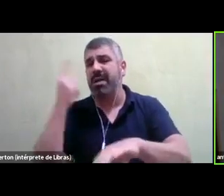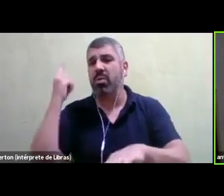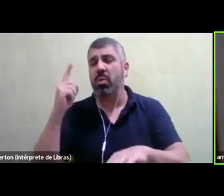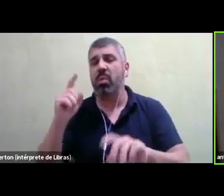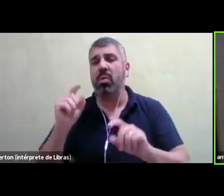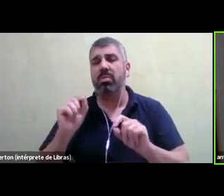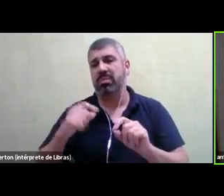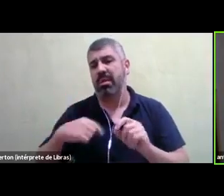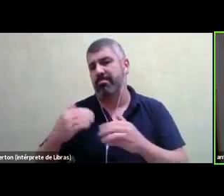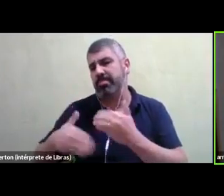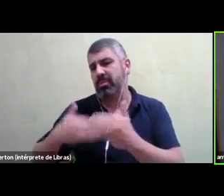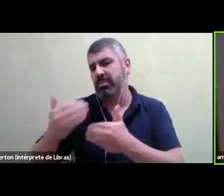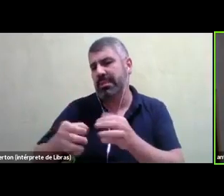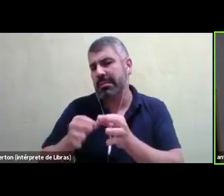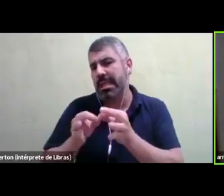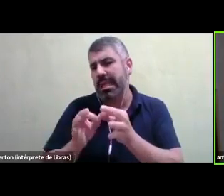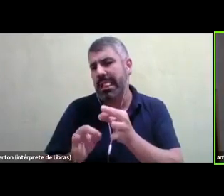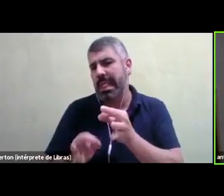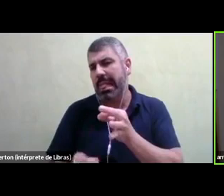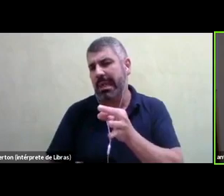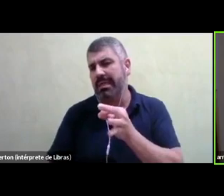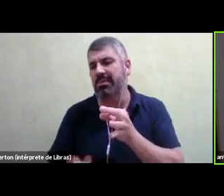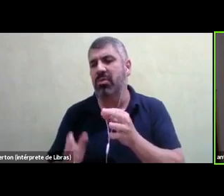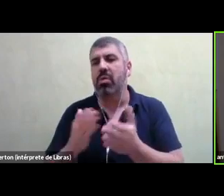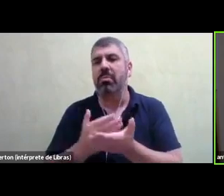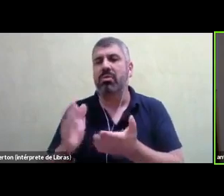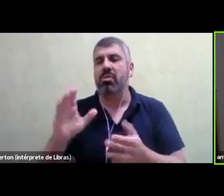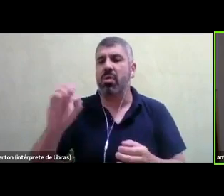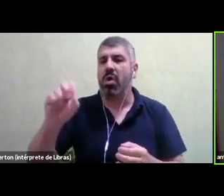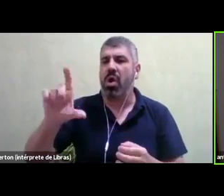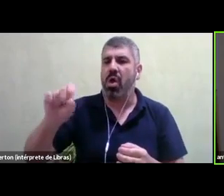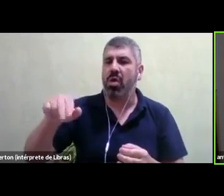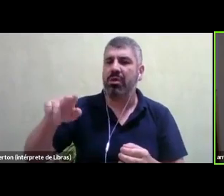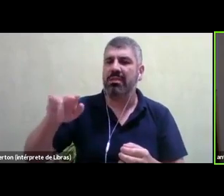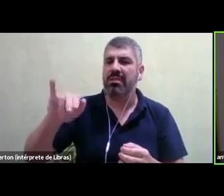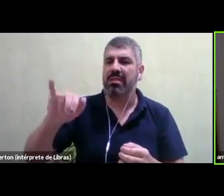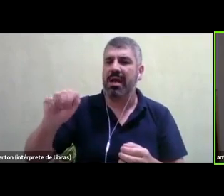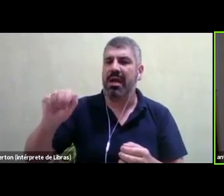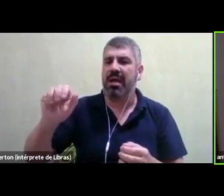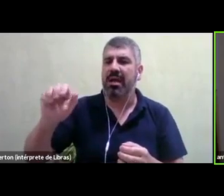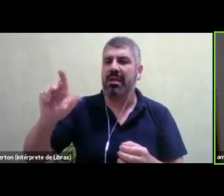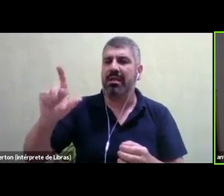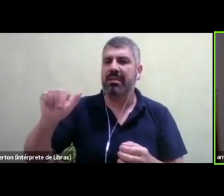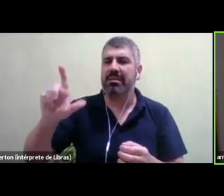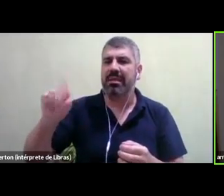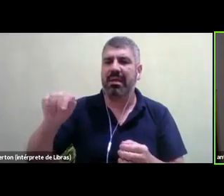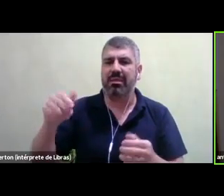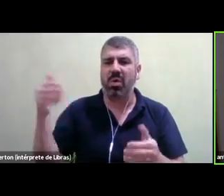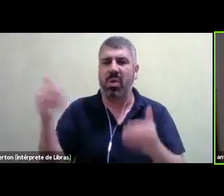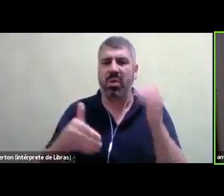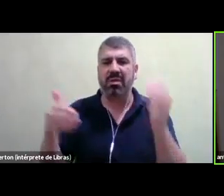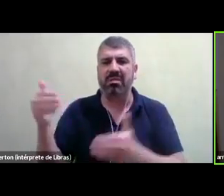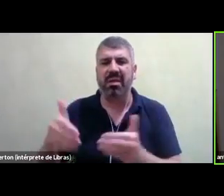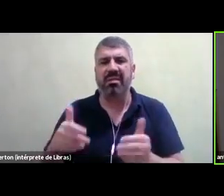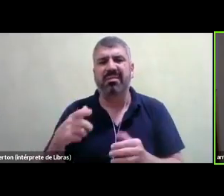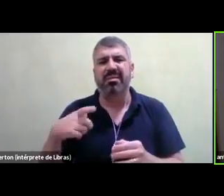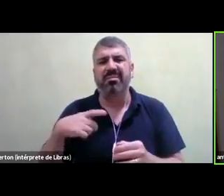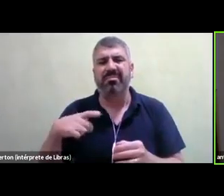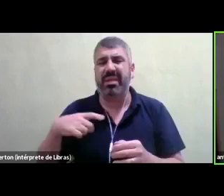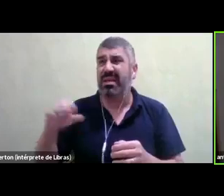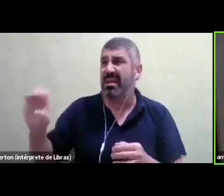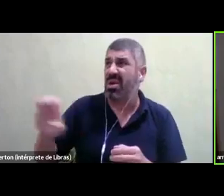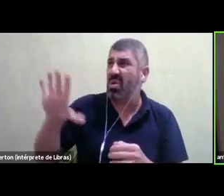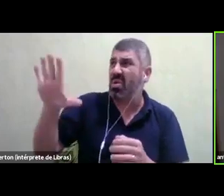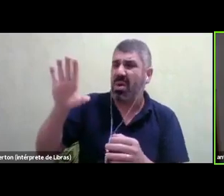longo que a gente vive de uma colonialidade, de um eurocentrismo, que, para além de